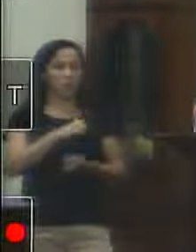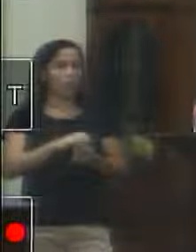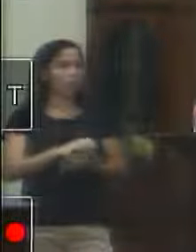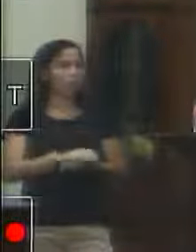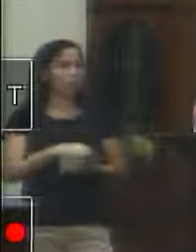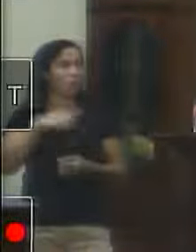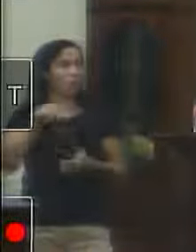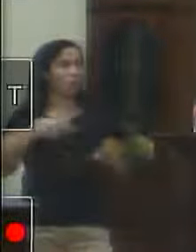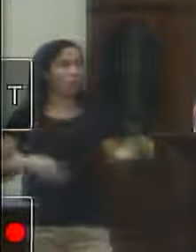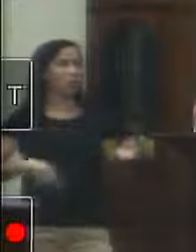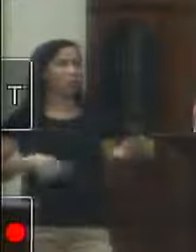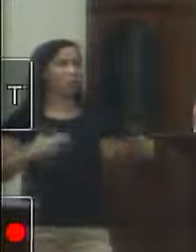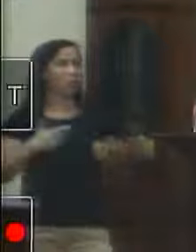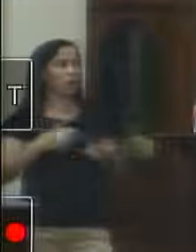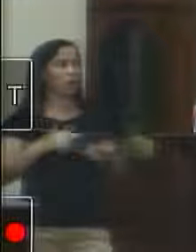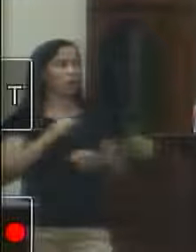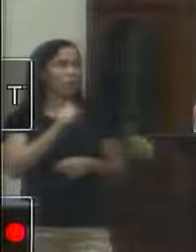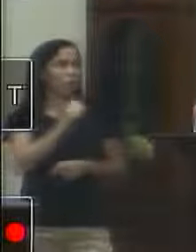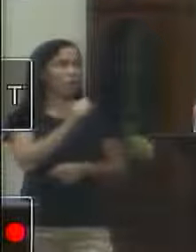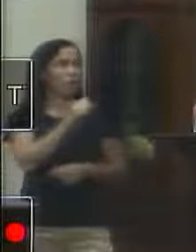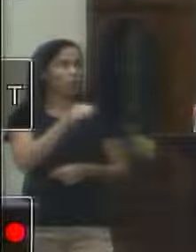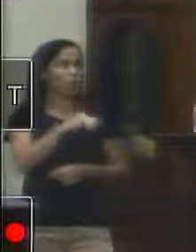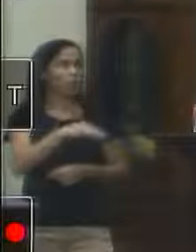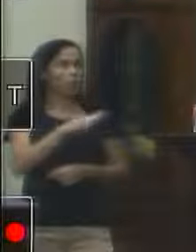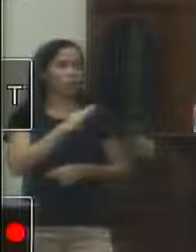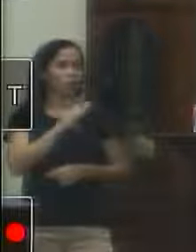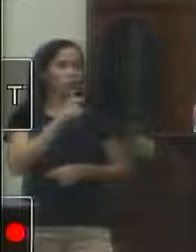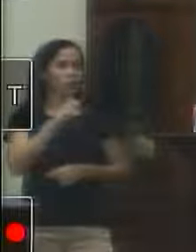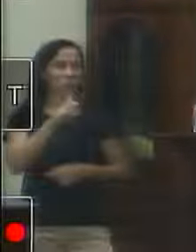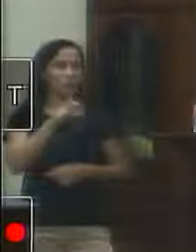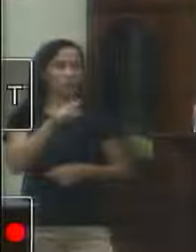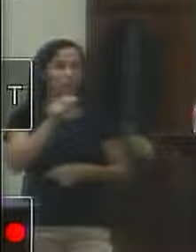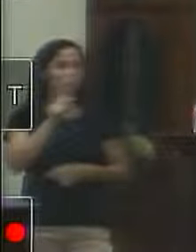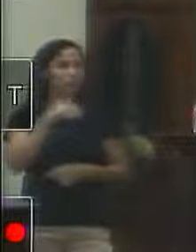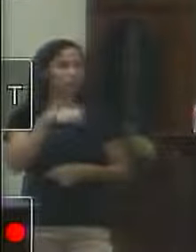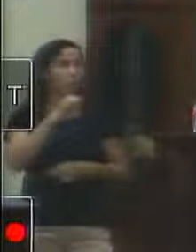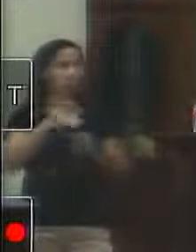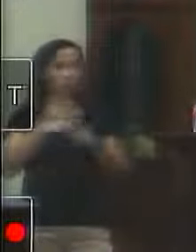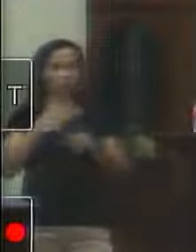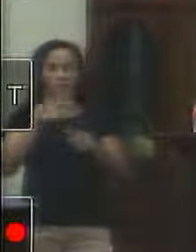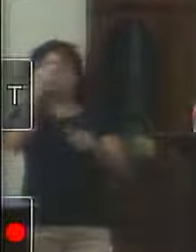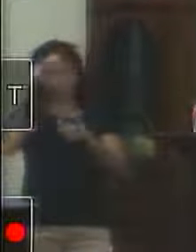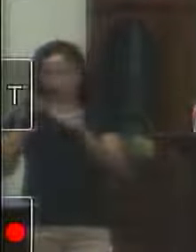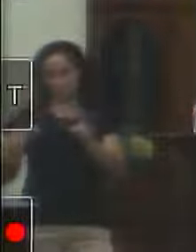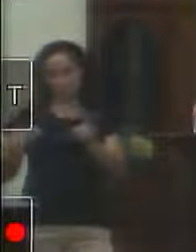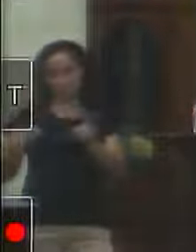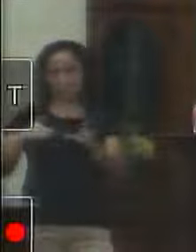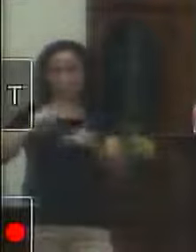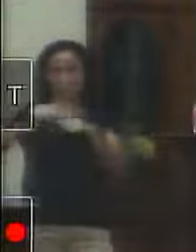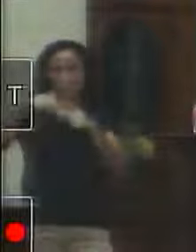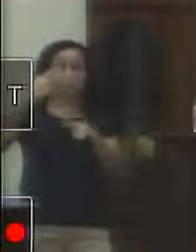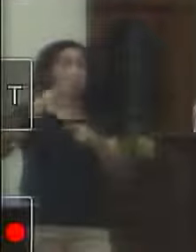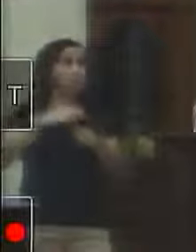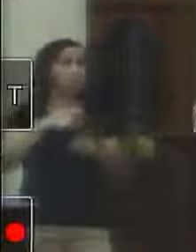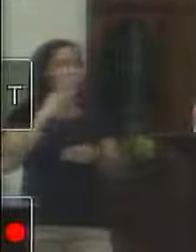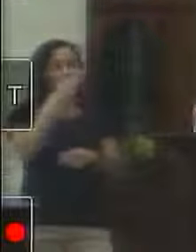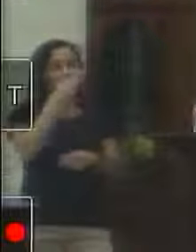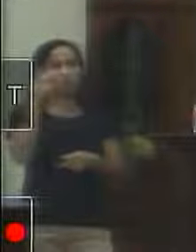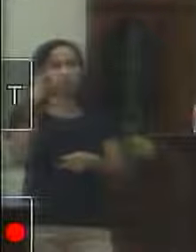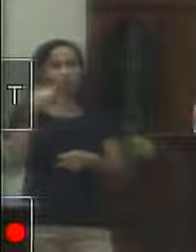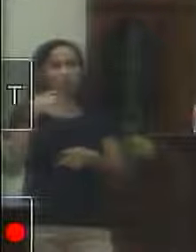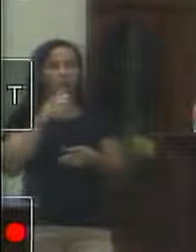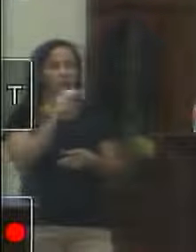em conservatório não tinha ambulante no sábado. Então, como não tinha ambulante, nós passamos para visitar o